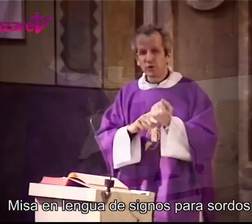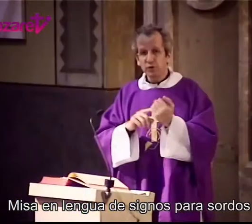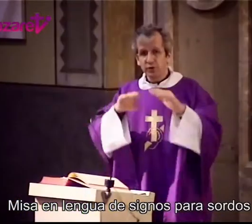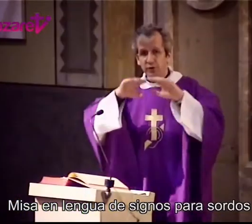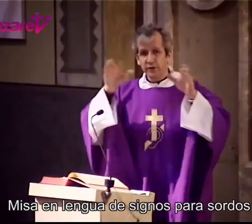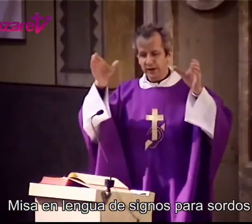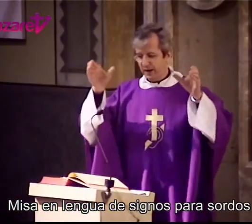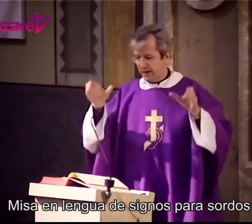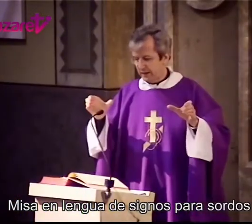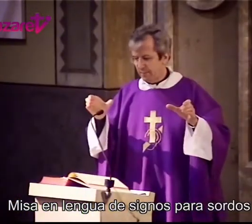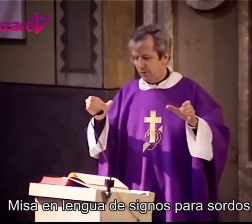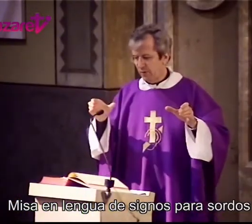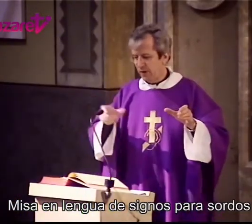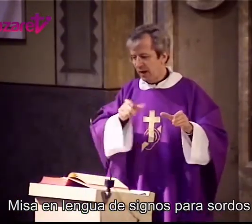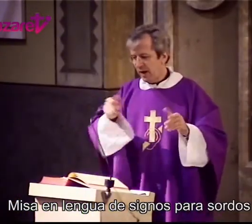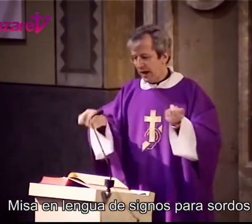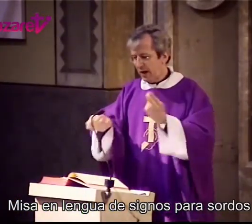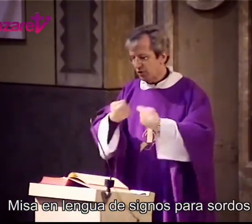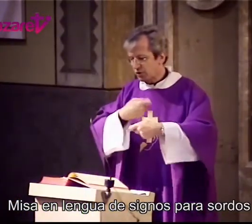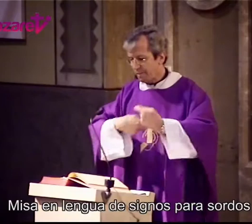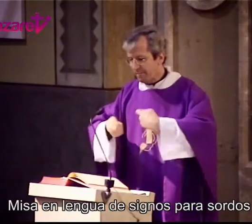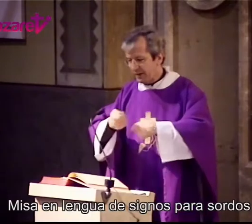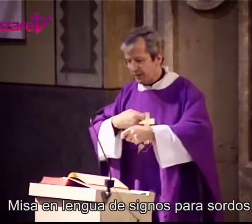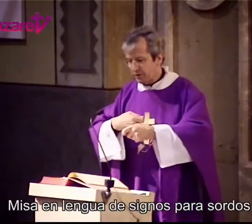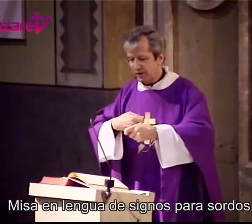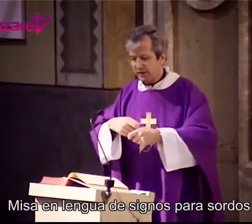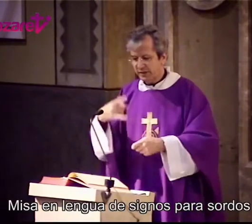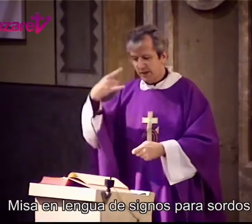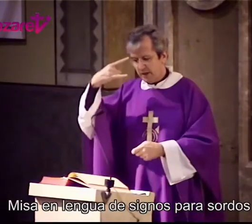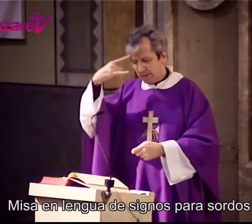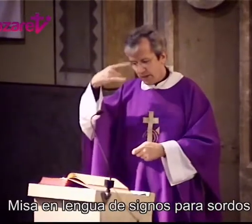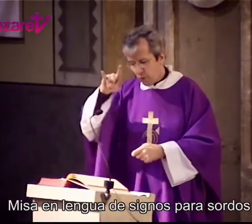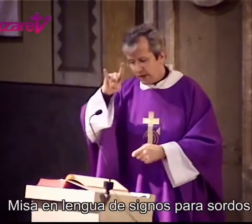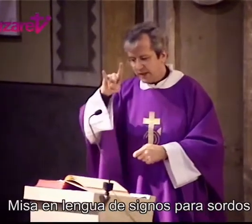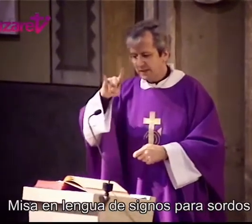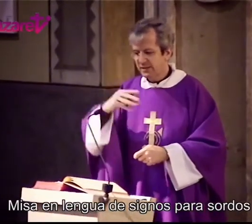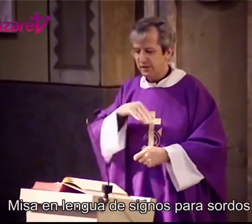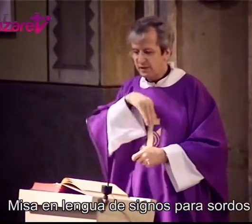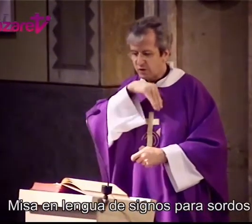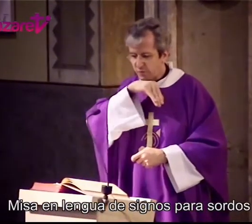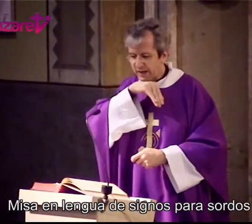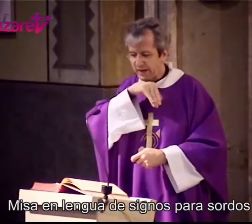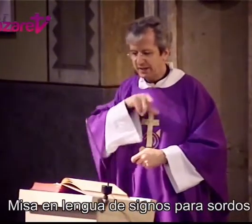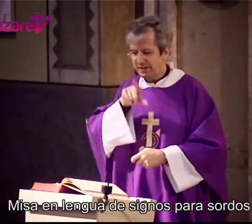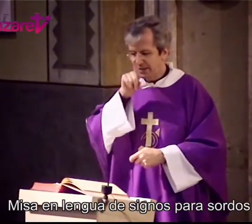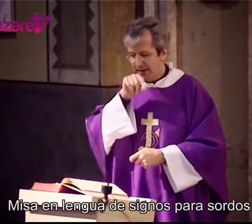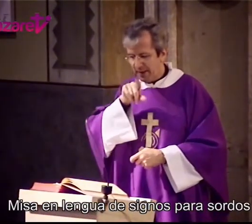encontró en el templo a los vendedores de bueyes, de ovejas, de